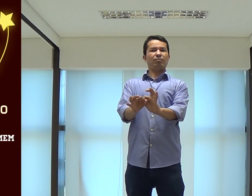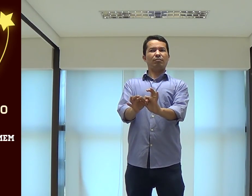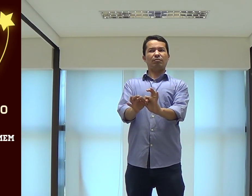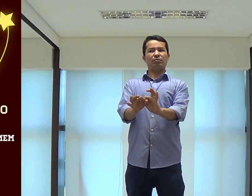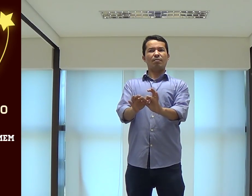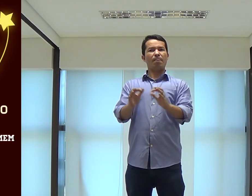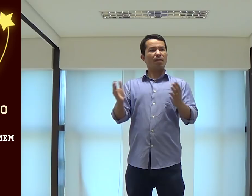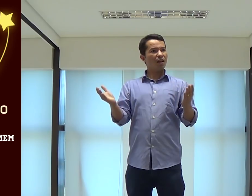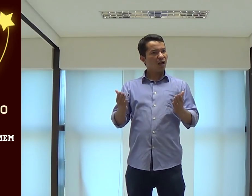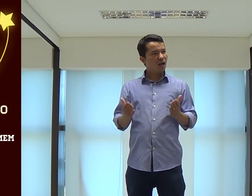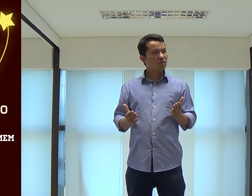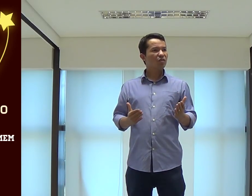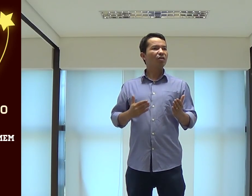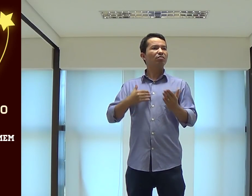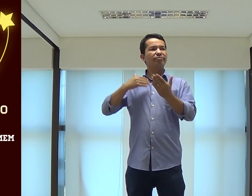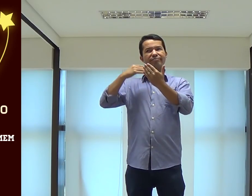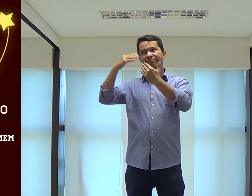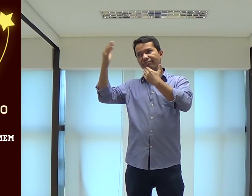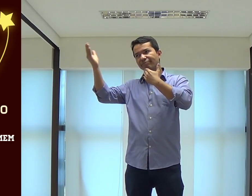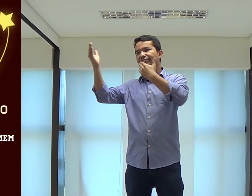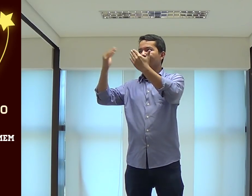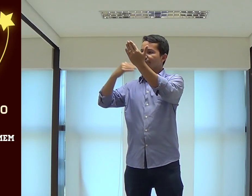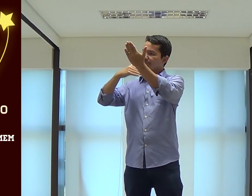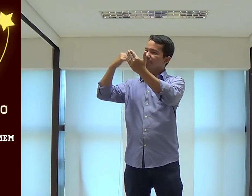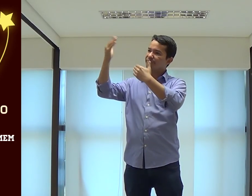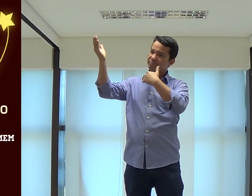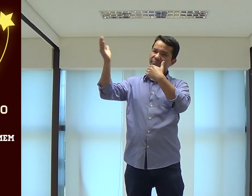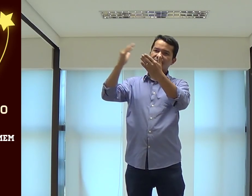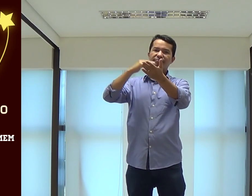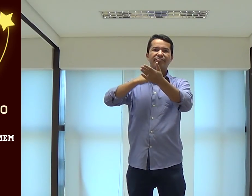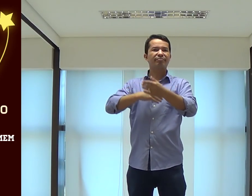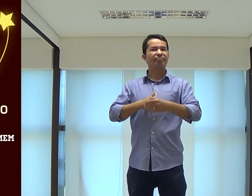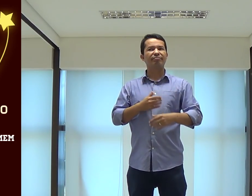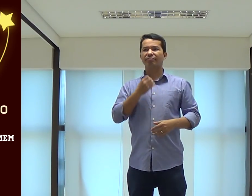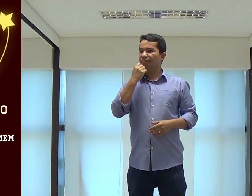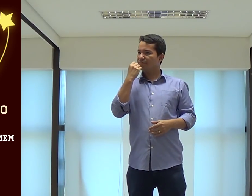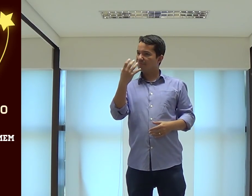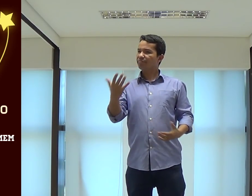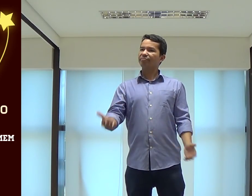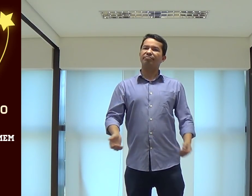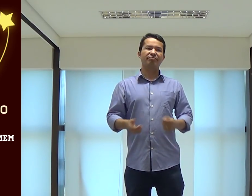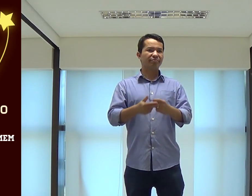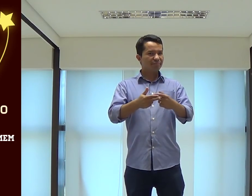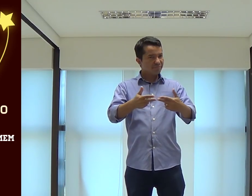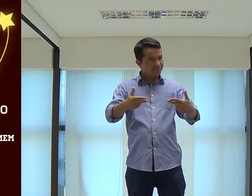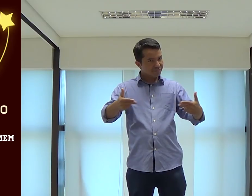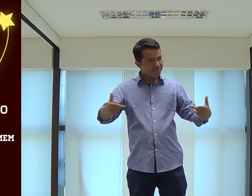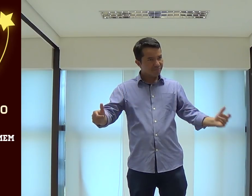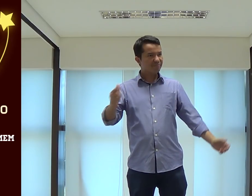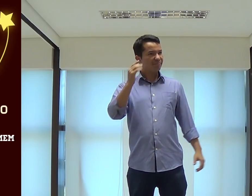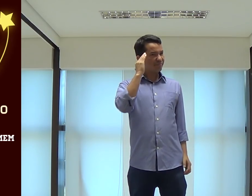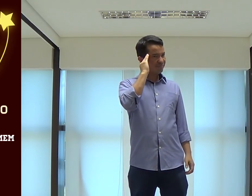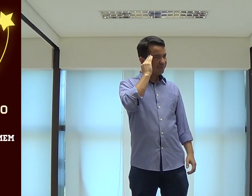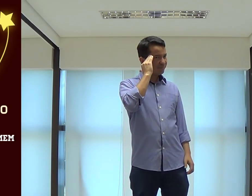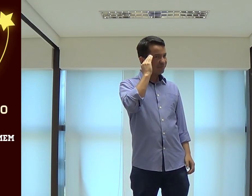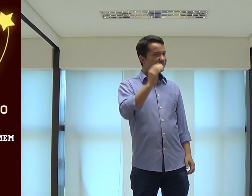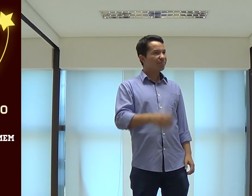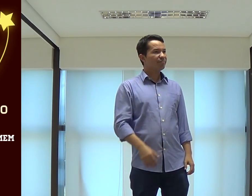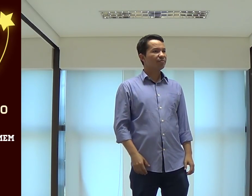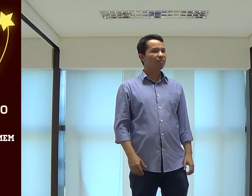paz e aquela união novamente. Agora a gente conversa, né? Isso é bom, são coisas que a gente precisa